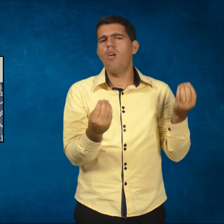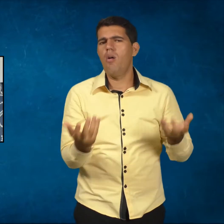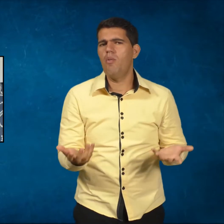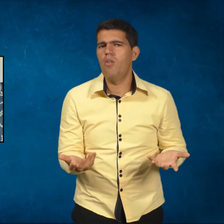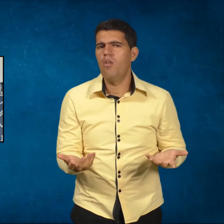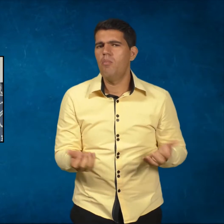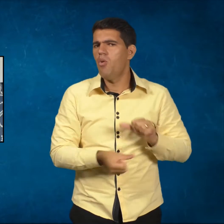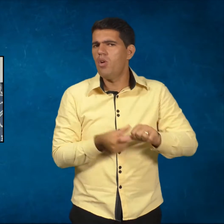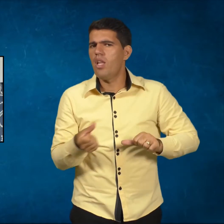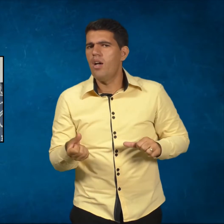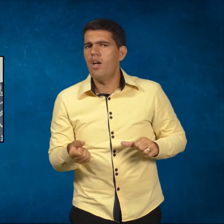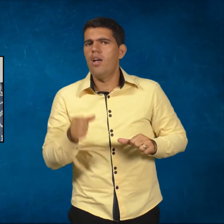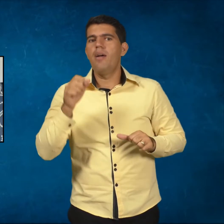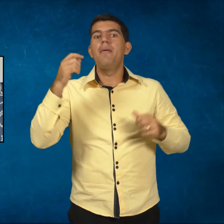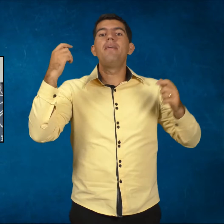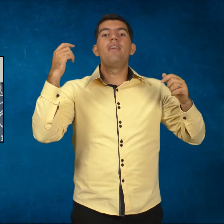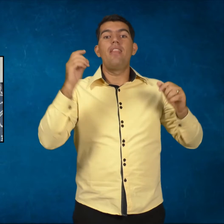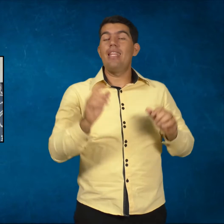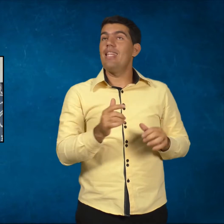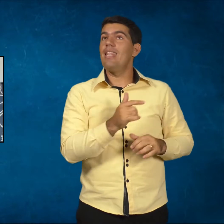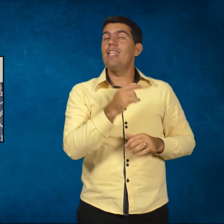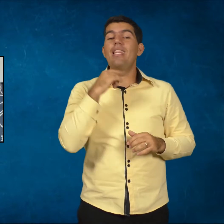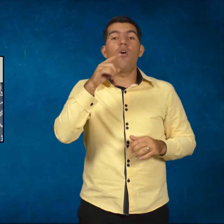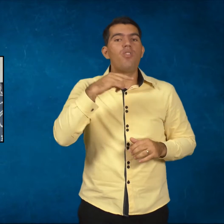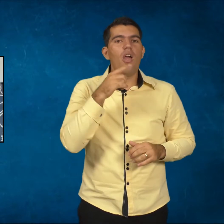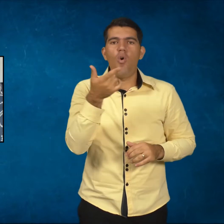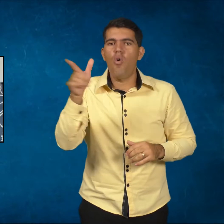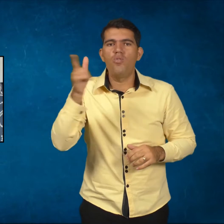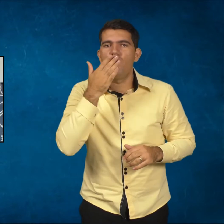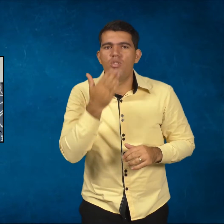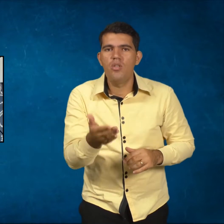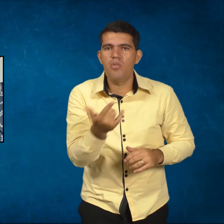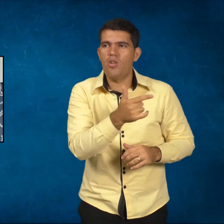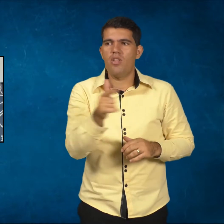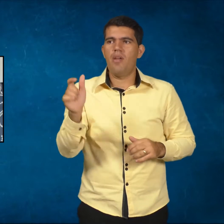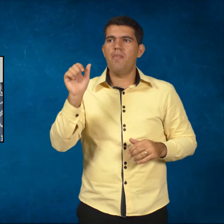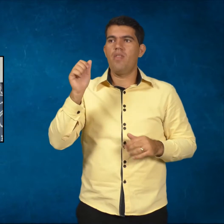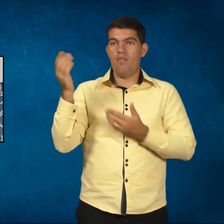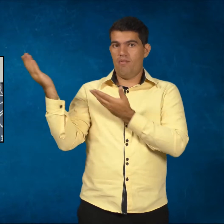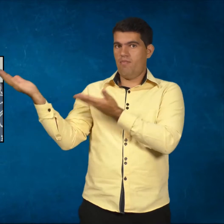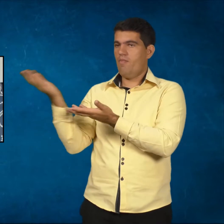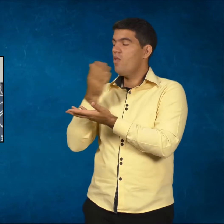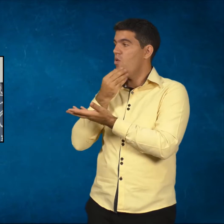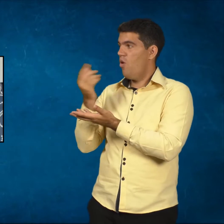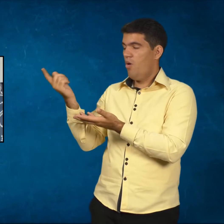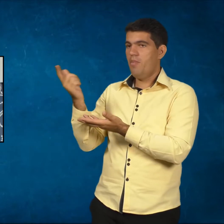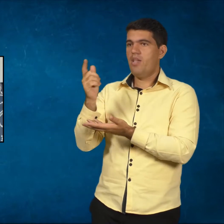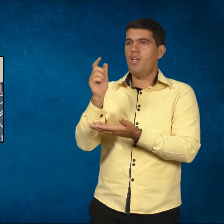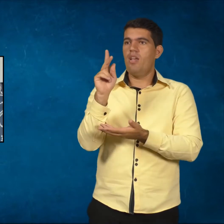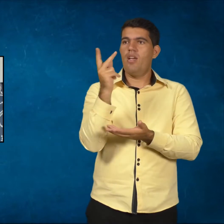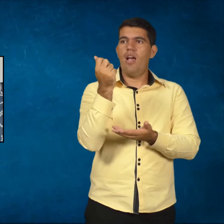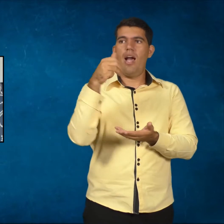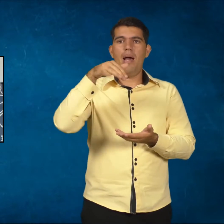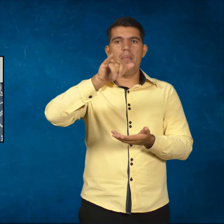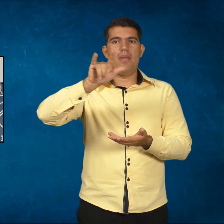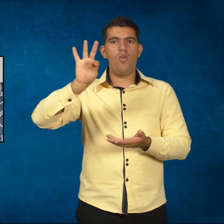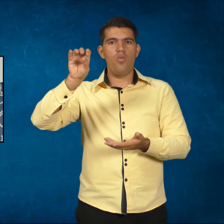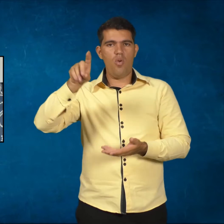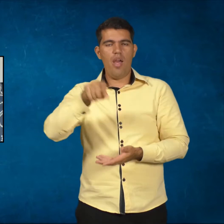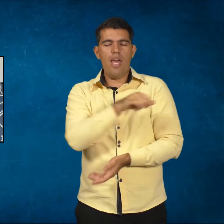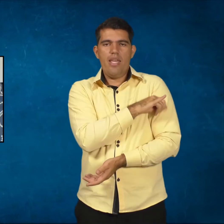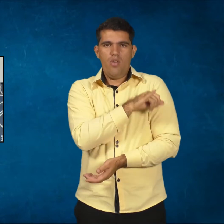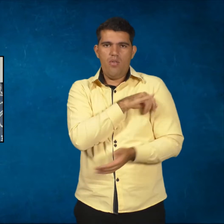atitudinal? Não há outra forma, essas palavras não são minhas. O Hamilton Werneck, um pesquisador carioca, ele diz